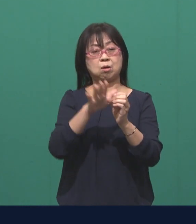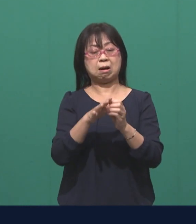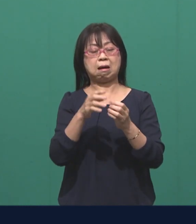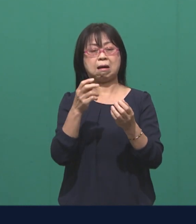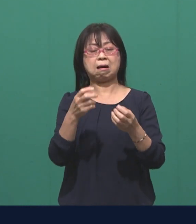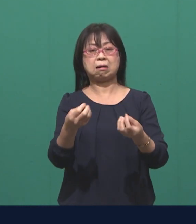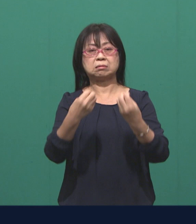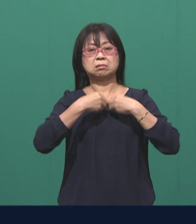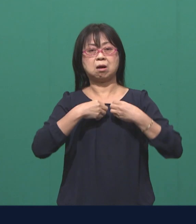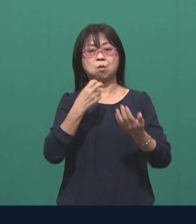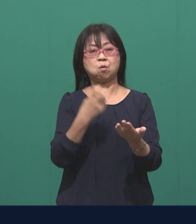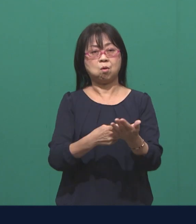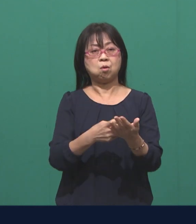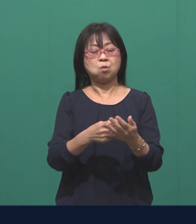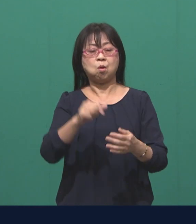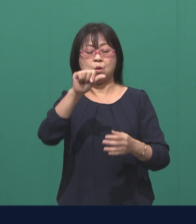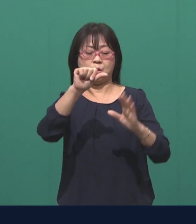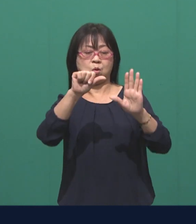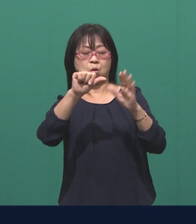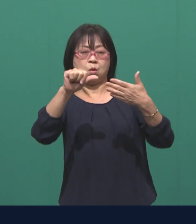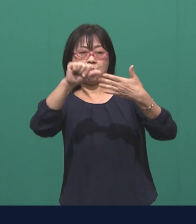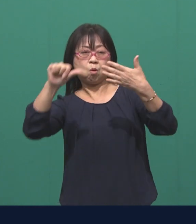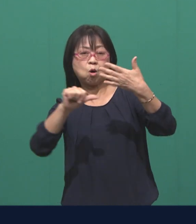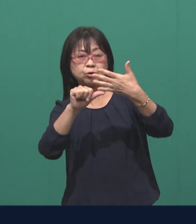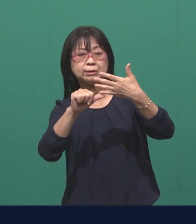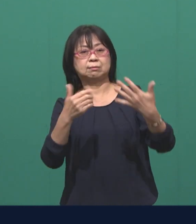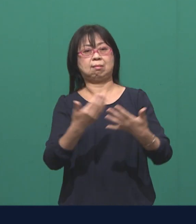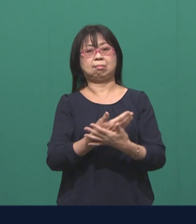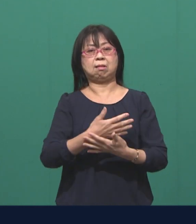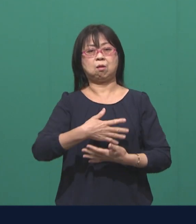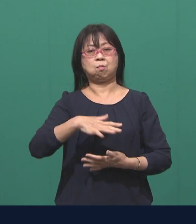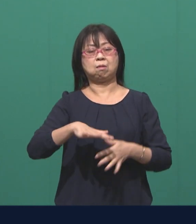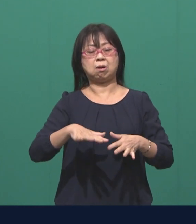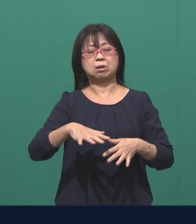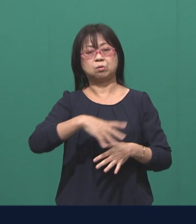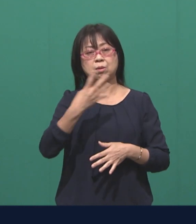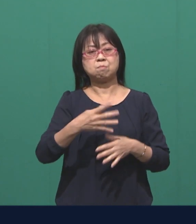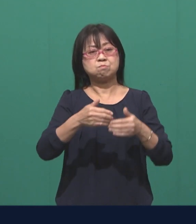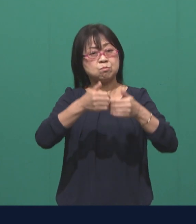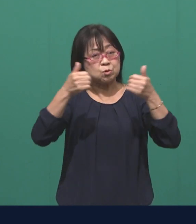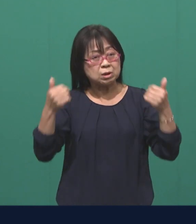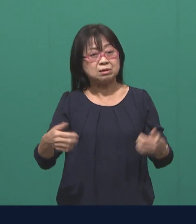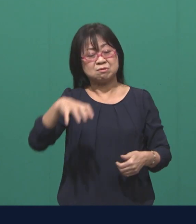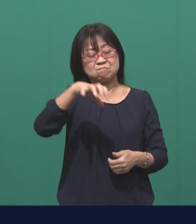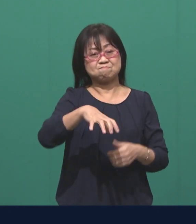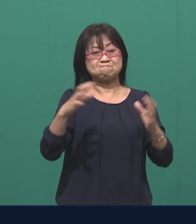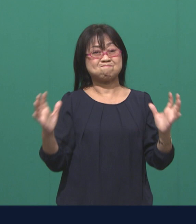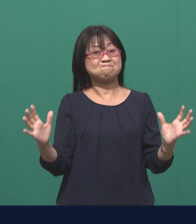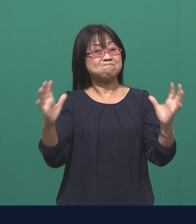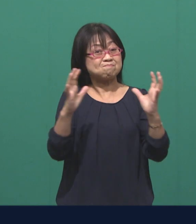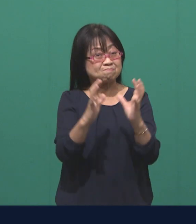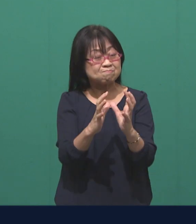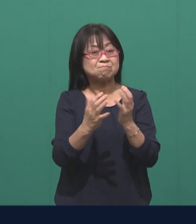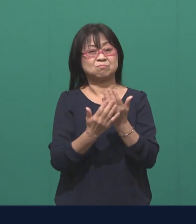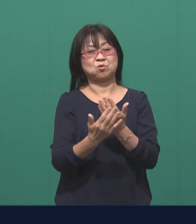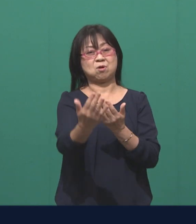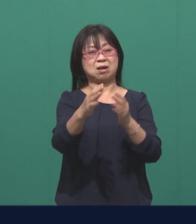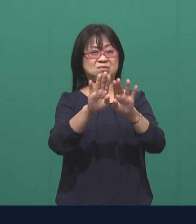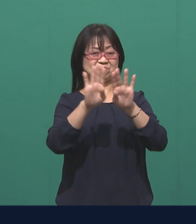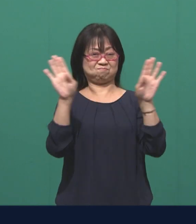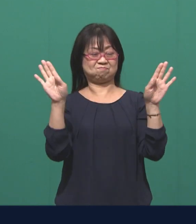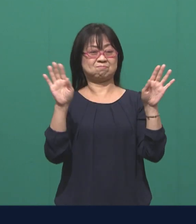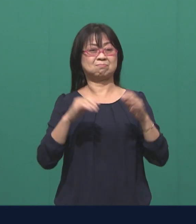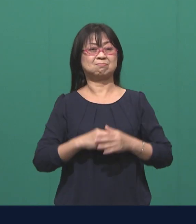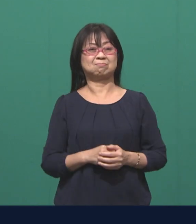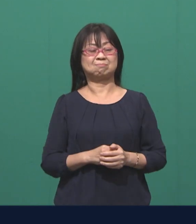新型コロナが感染症法上の5類となったことを受け、4年ぶりに顔を合わせた形での開催